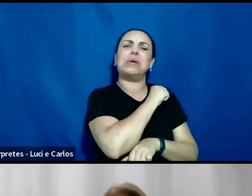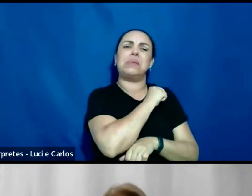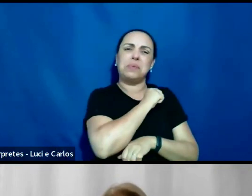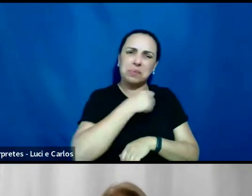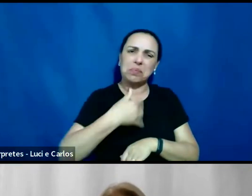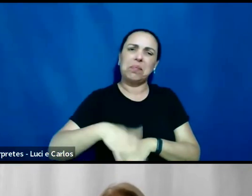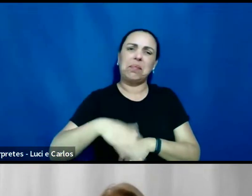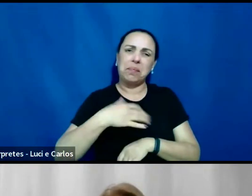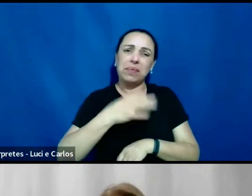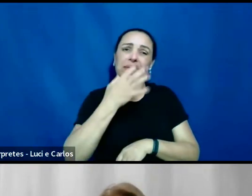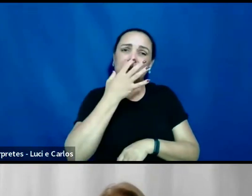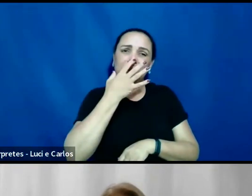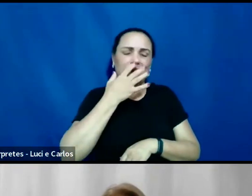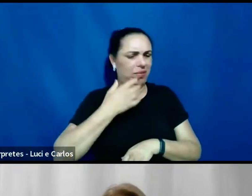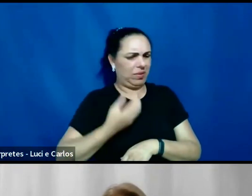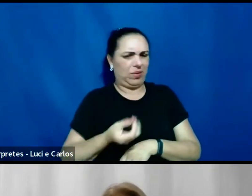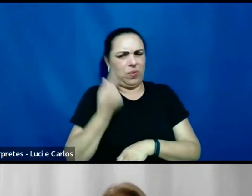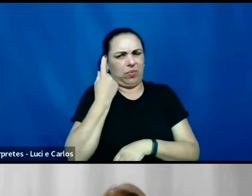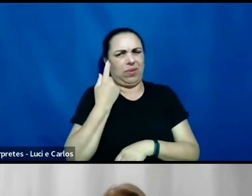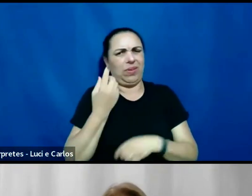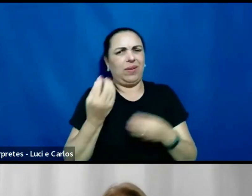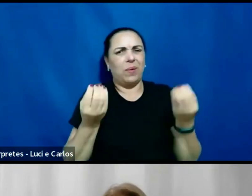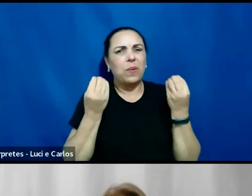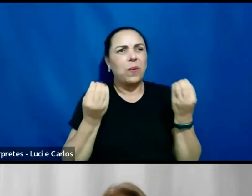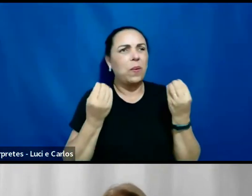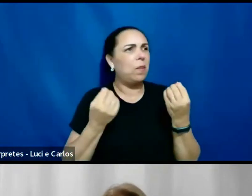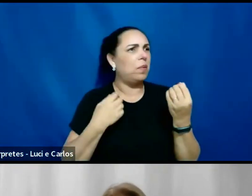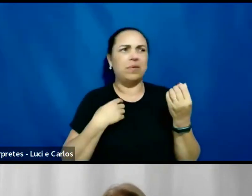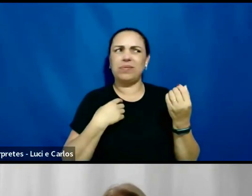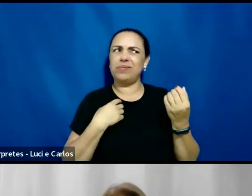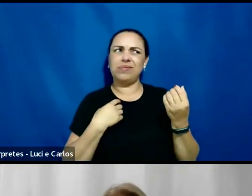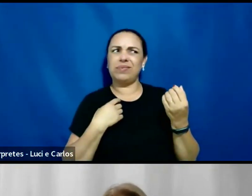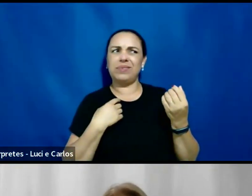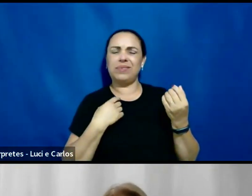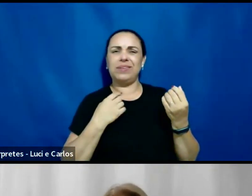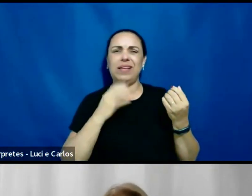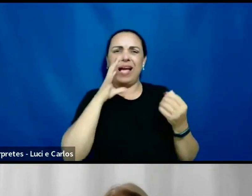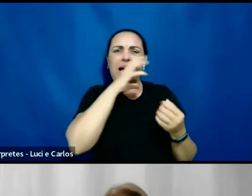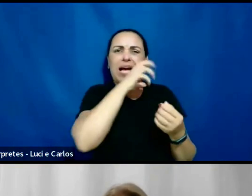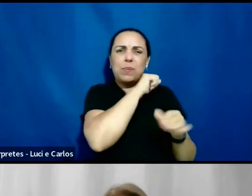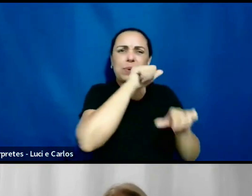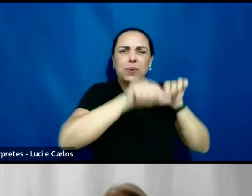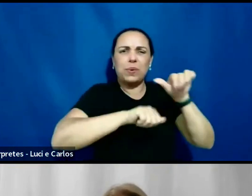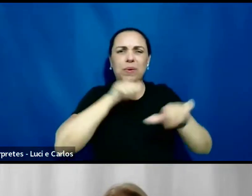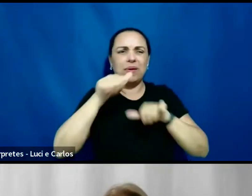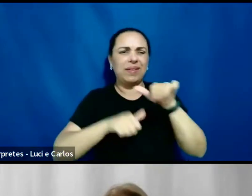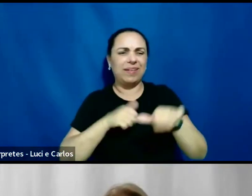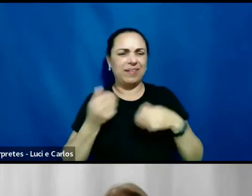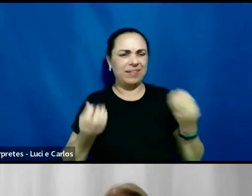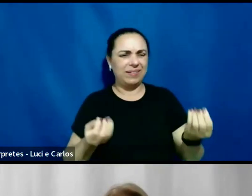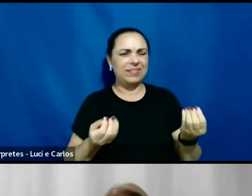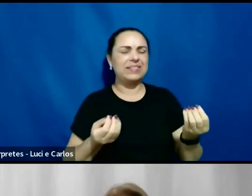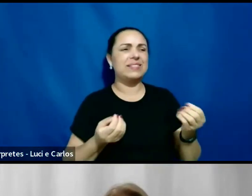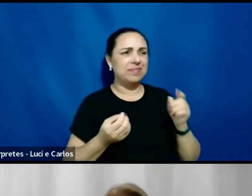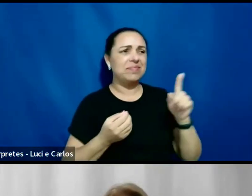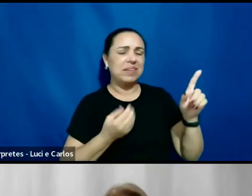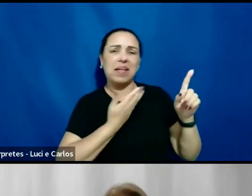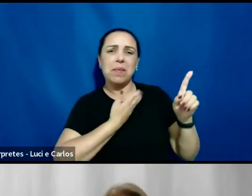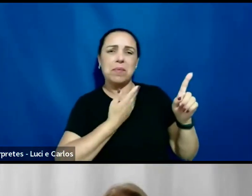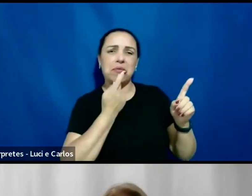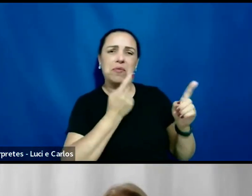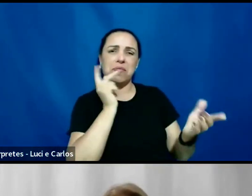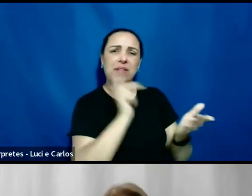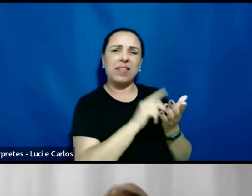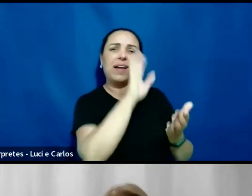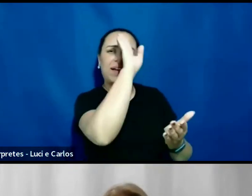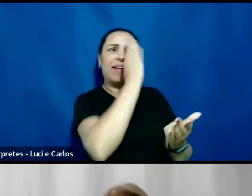E fiquei até assustada, confesso, porque eu não esperava tudo isso de benefício. Minha amiga falou, eu acreditei na palavra dela,